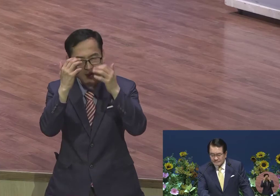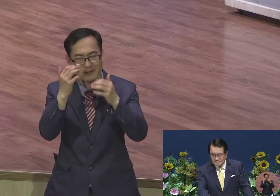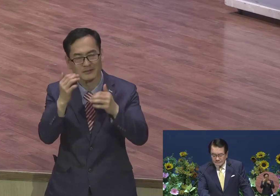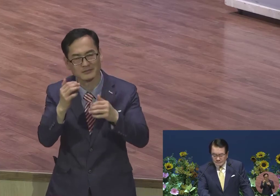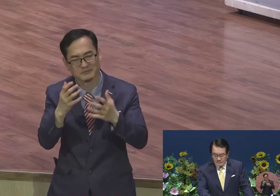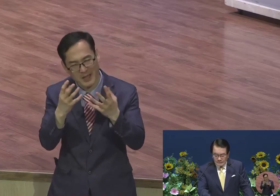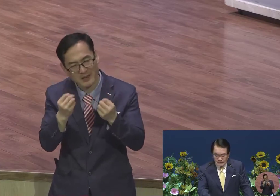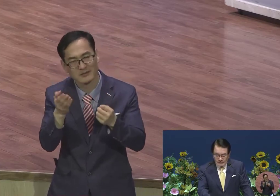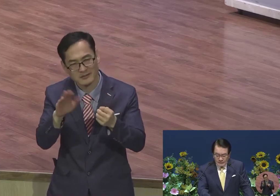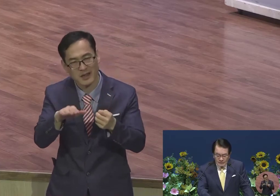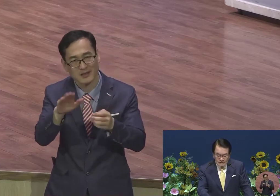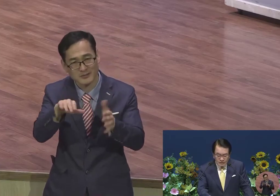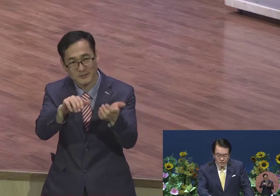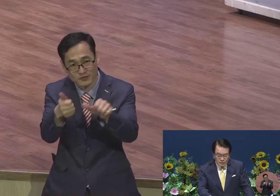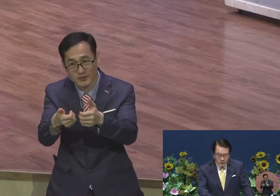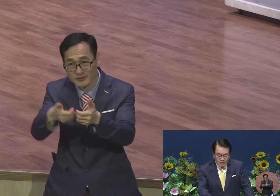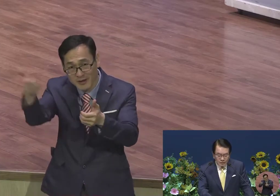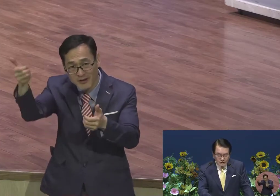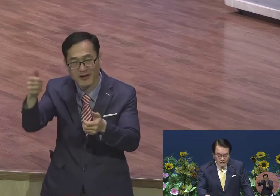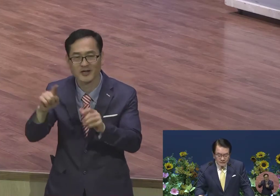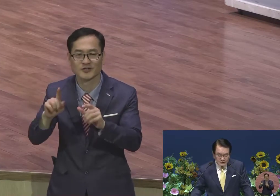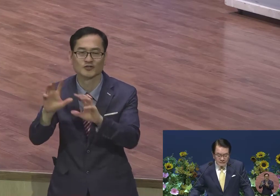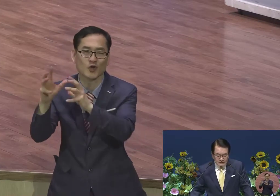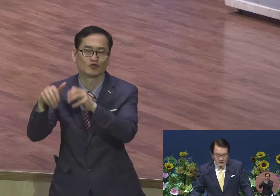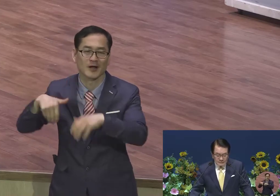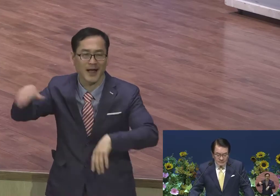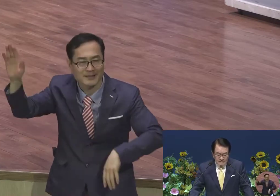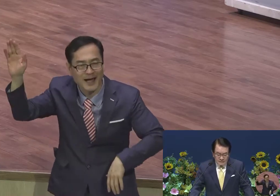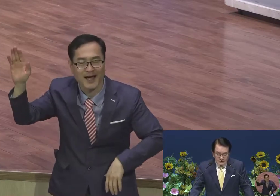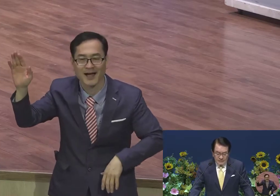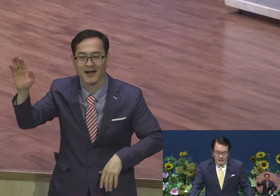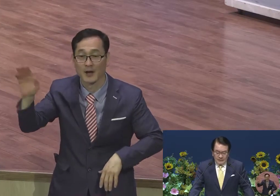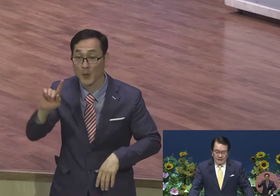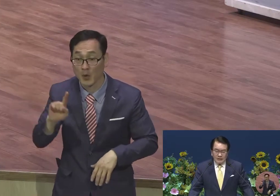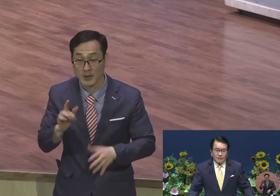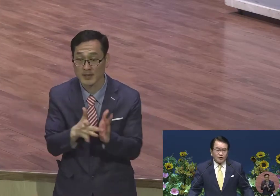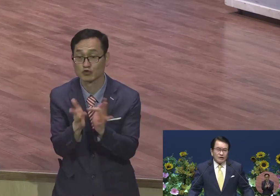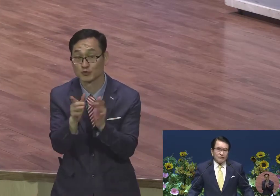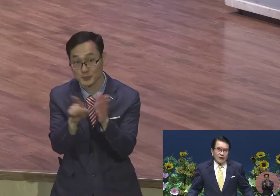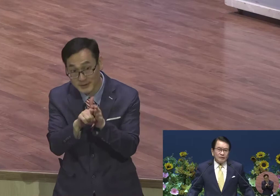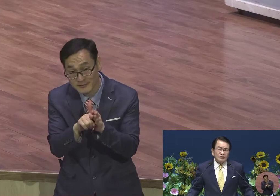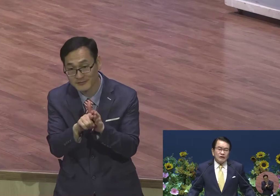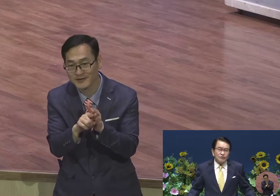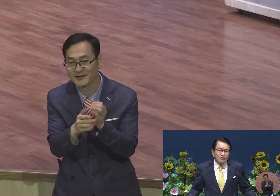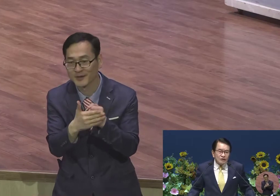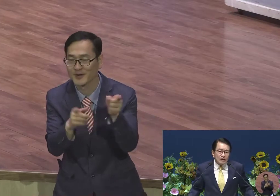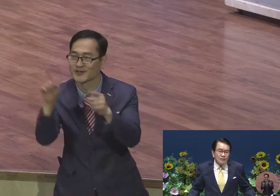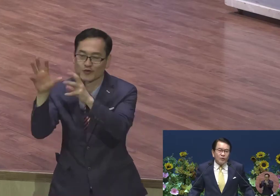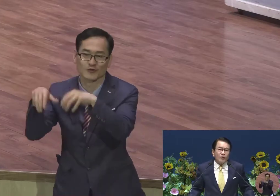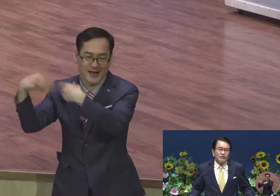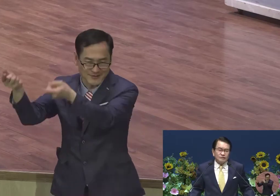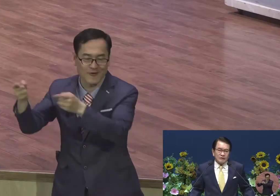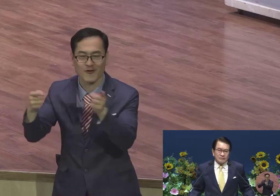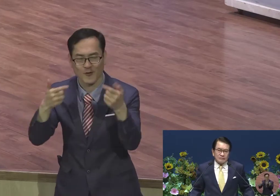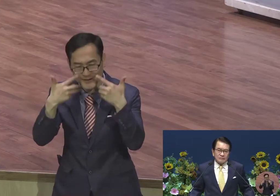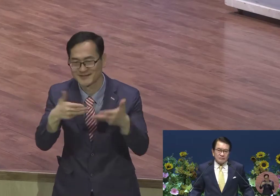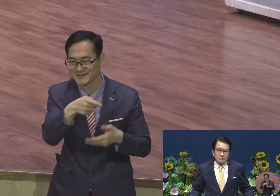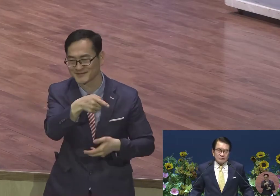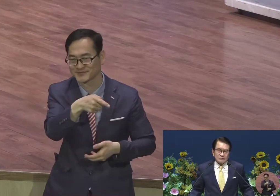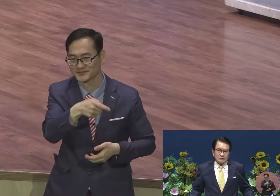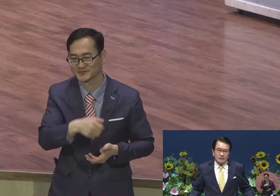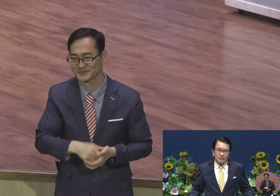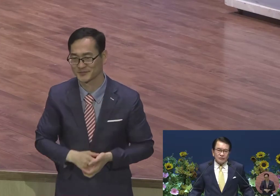그래서 천국 보장됐어요 여러분 또 기도하면 천군수사가 보호해 주세요